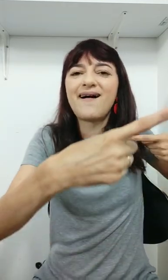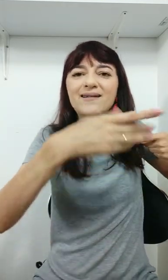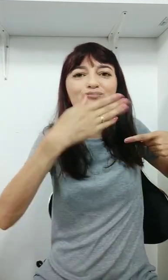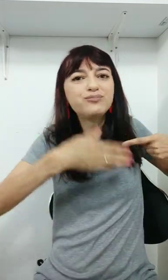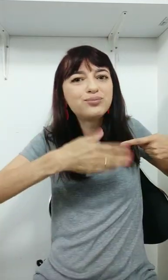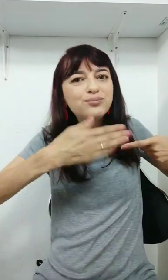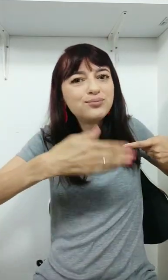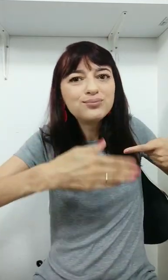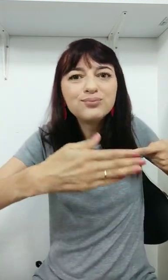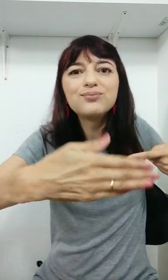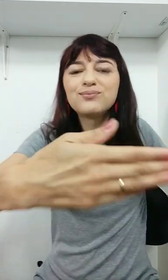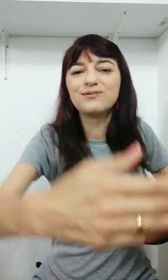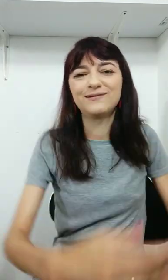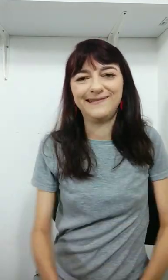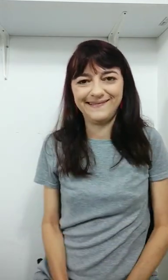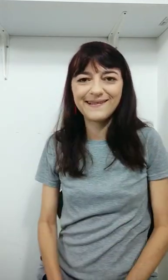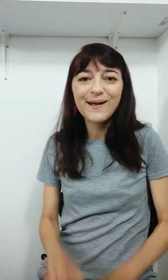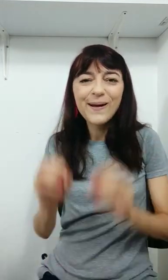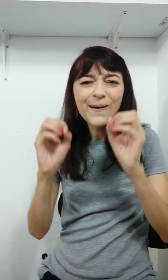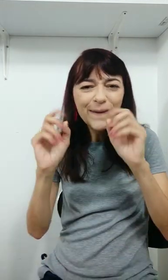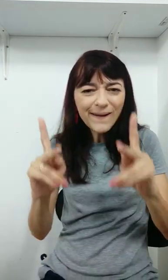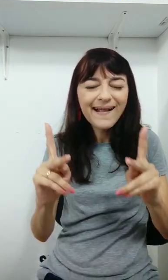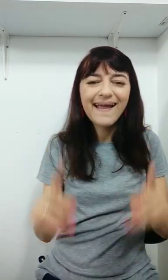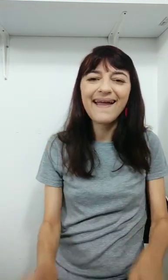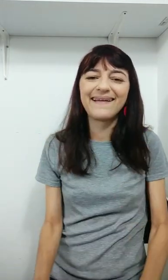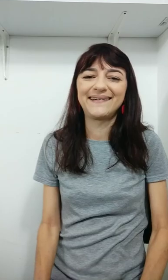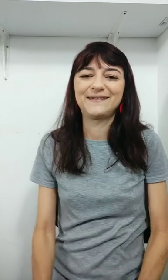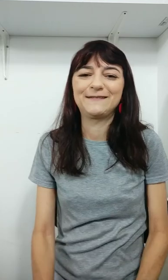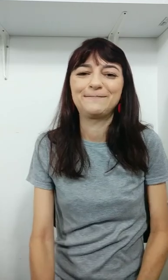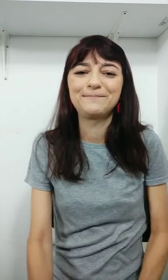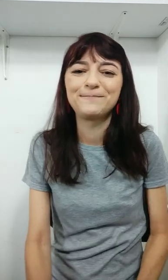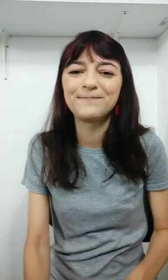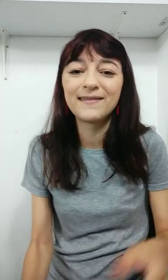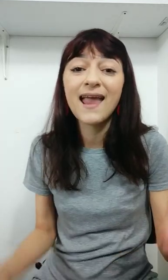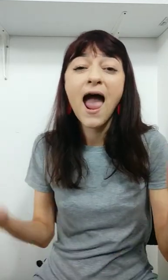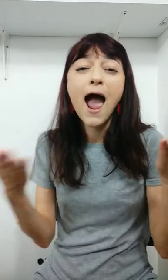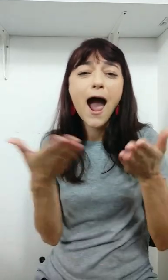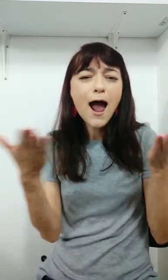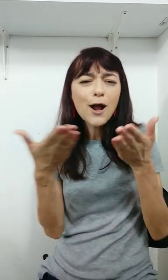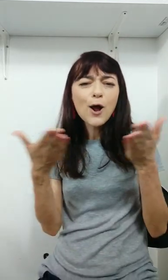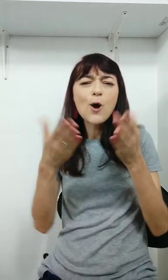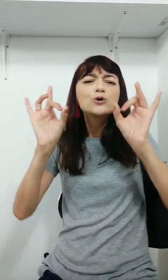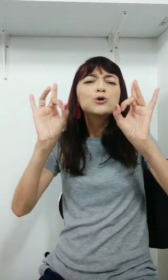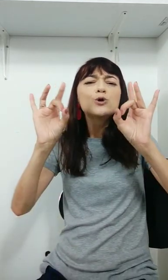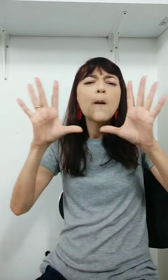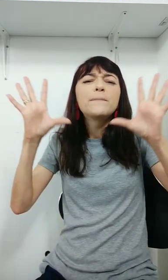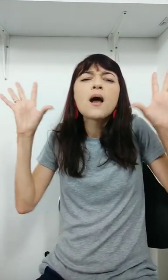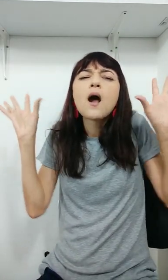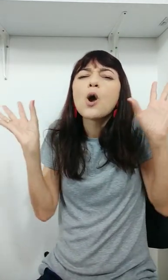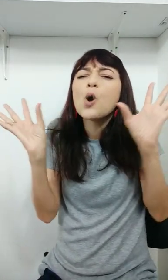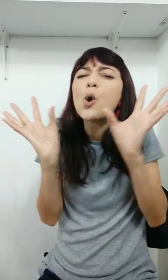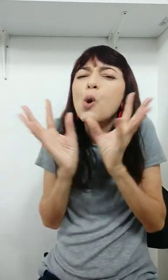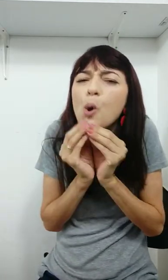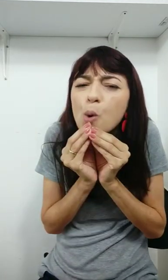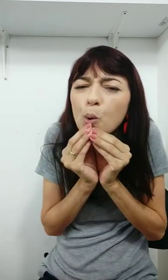é um conselho que eu vou antecipar para vocês, tá bom? É estudar um pouquinho todos os dias. Isso faz muita diferença. Agora, só para concluir,